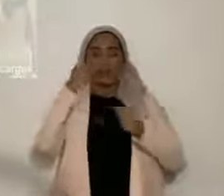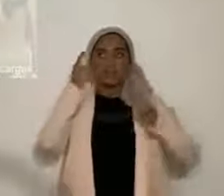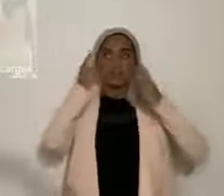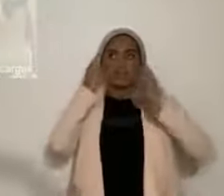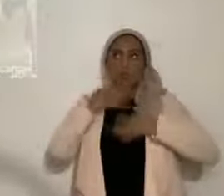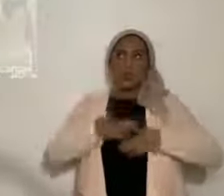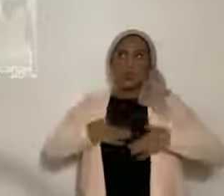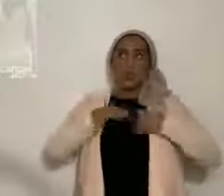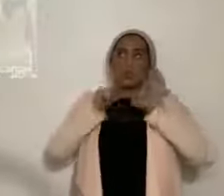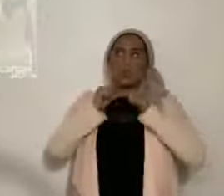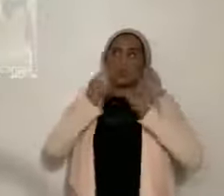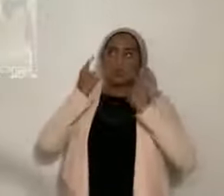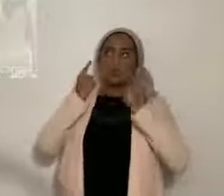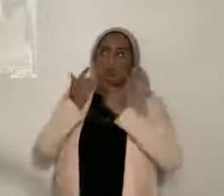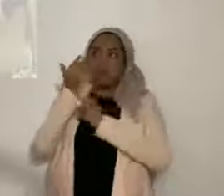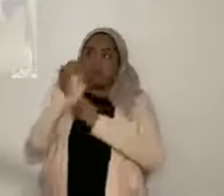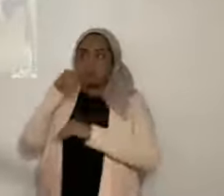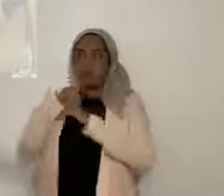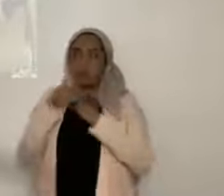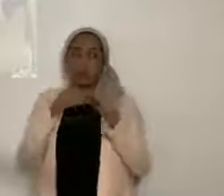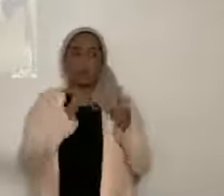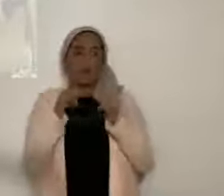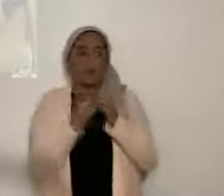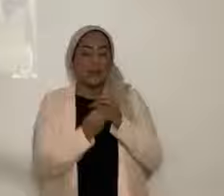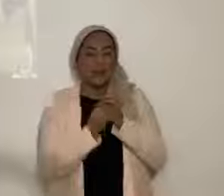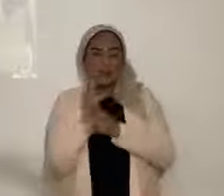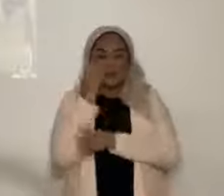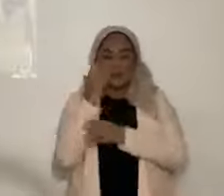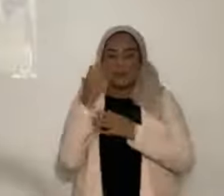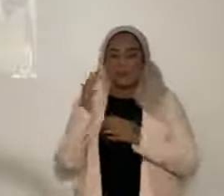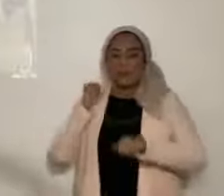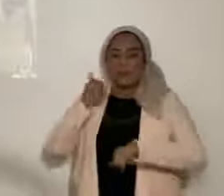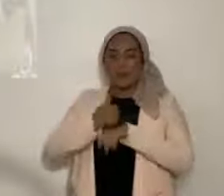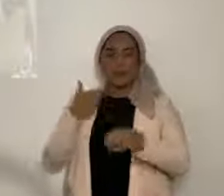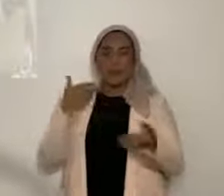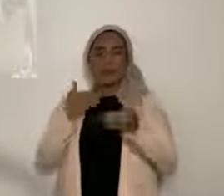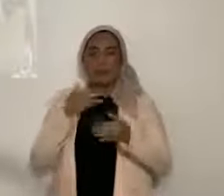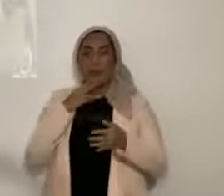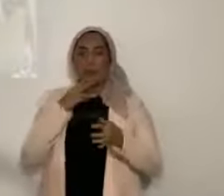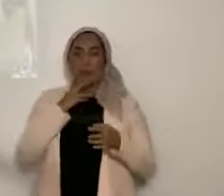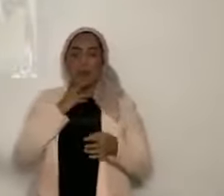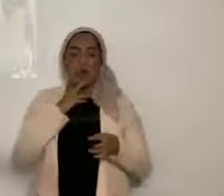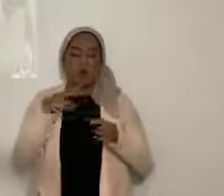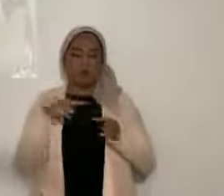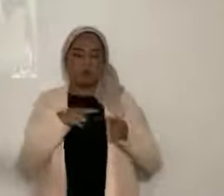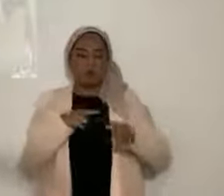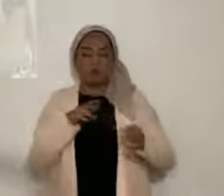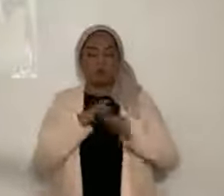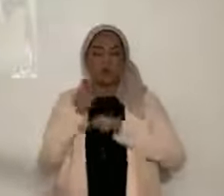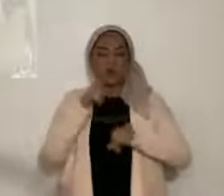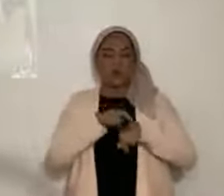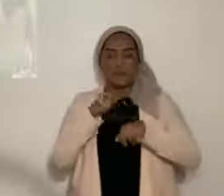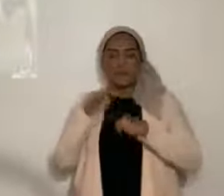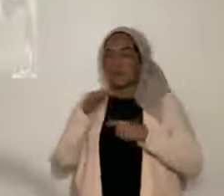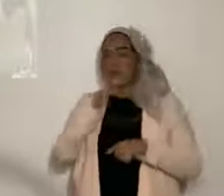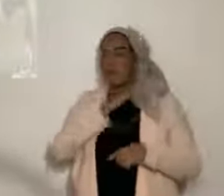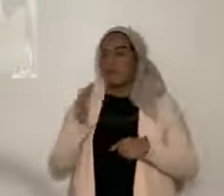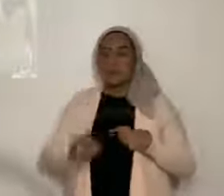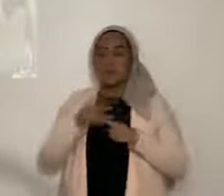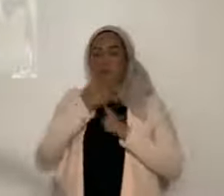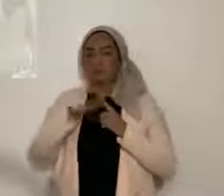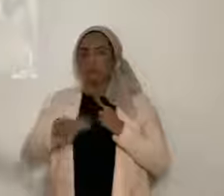y en su Torá medita de día y de noche. Será como árbol plantado junto a corrientes de aguas, que da su fruto a su tiempo, y su hoja no cae, y todo lo que